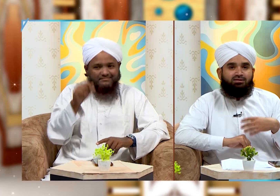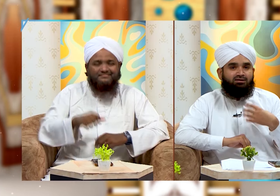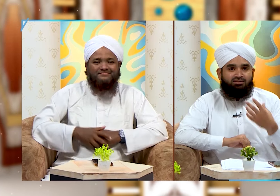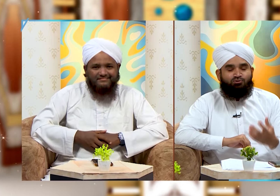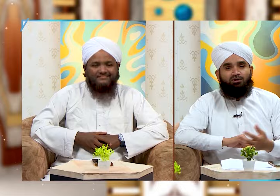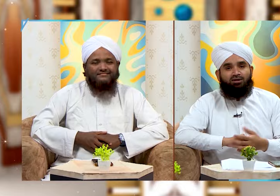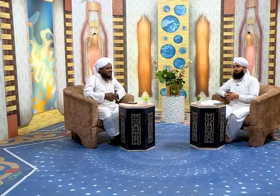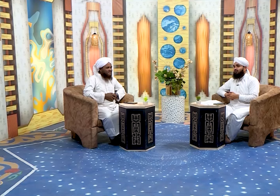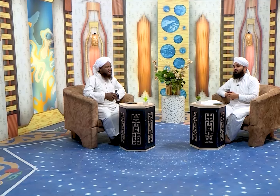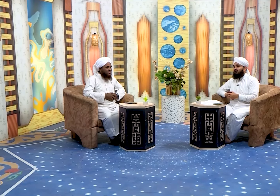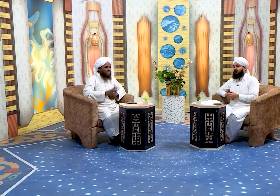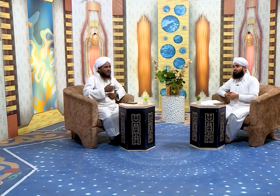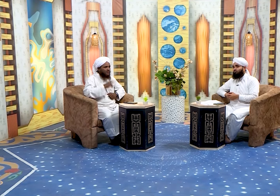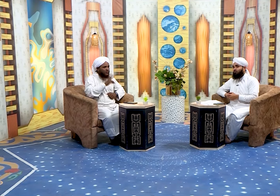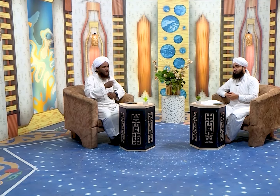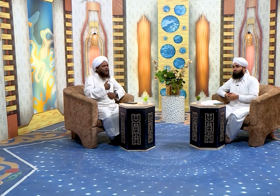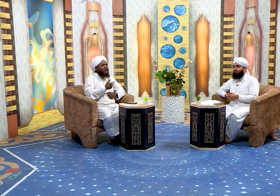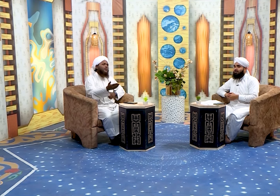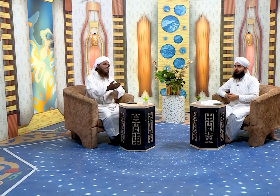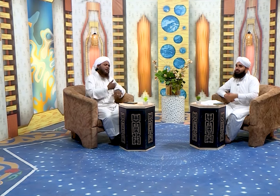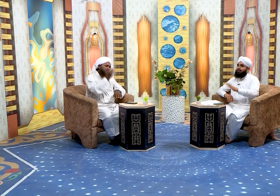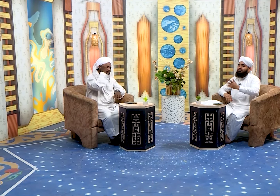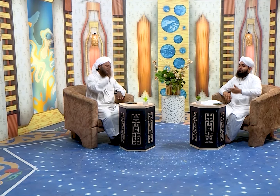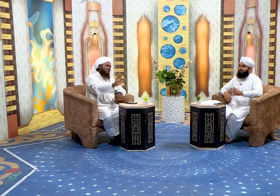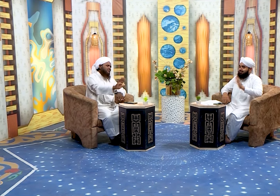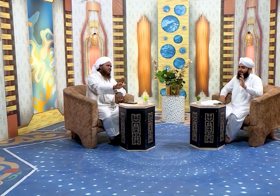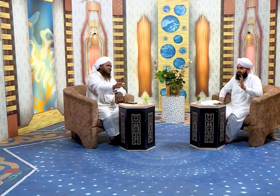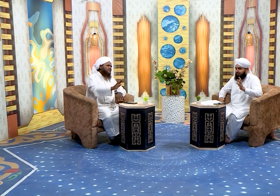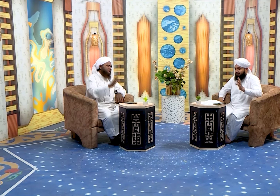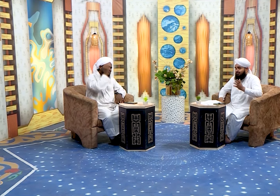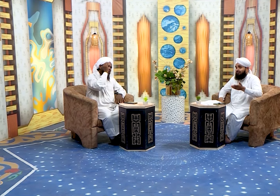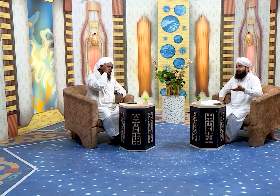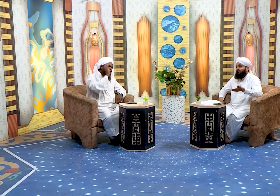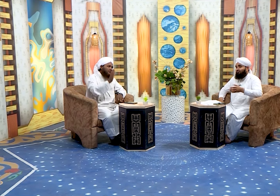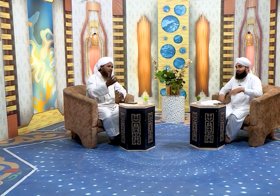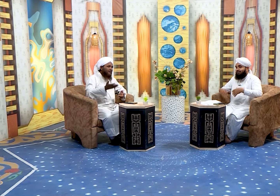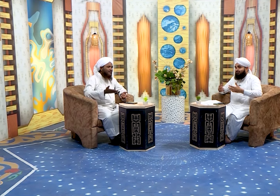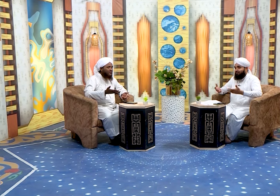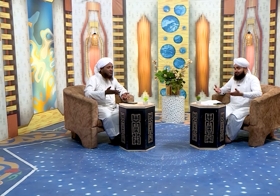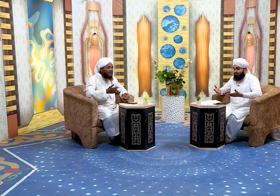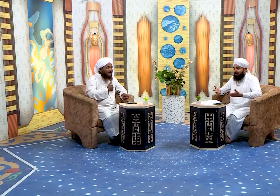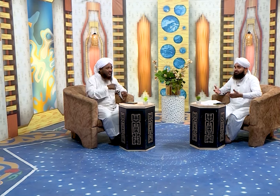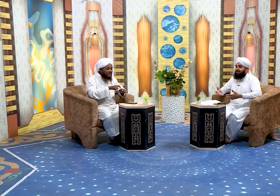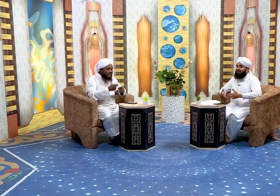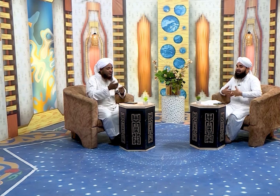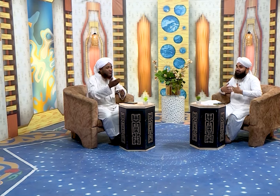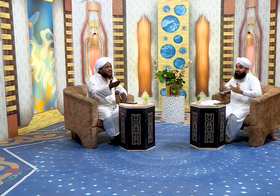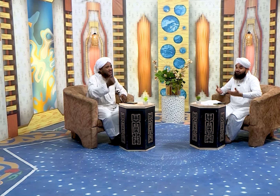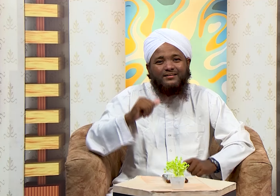تسلی سے سن لیں یہ نہیں ظاہر کریں کہ بولنا شروع ہوا مجھے پتا ہے پہلے سے وہ بچارہ بڑے جذبات میں آیا ہے بڑی اس نے